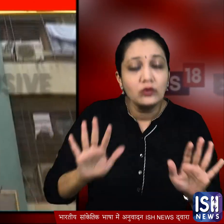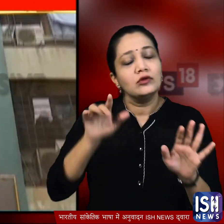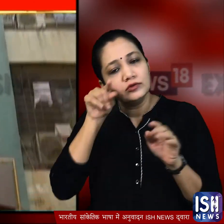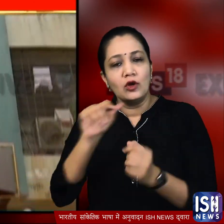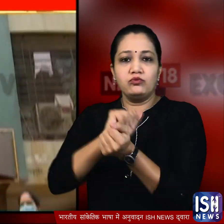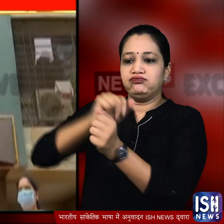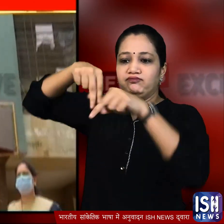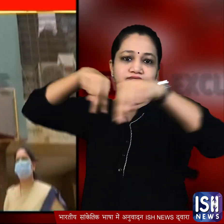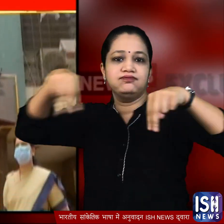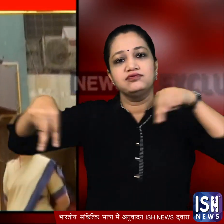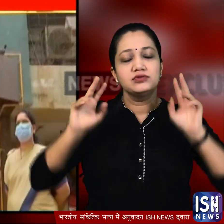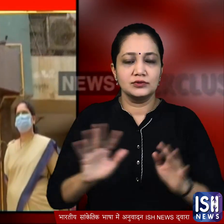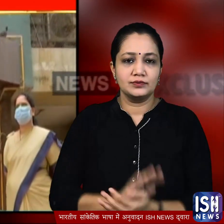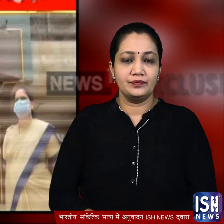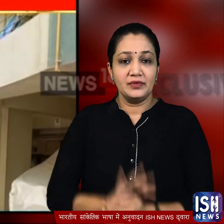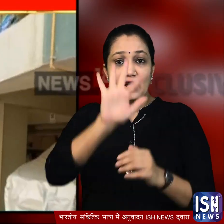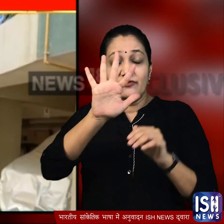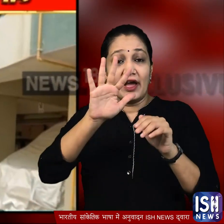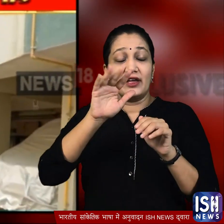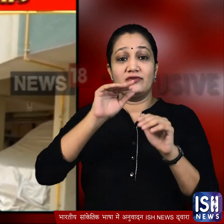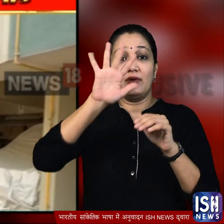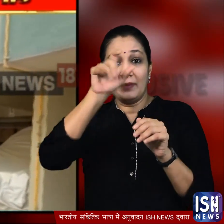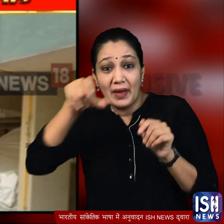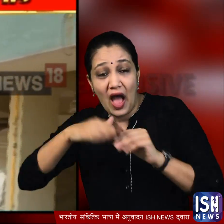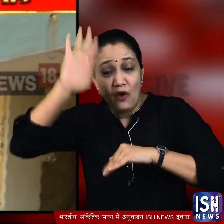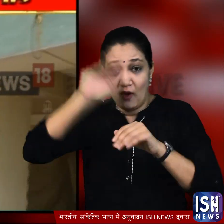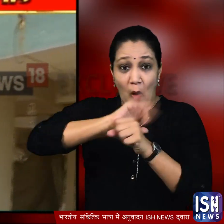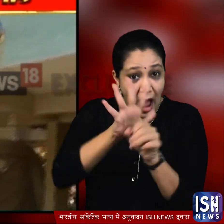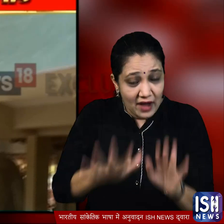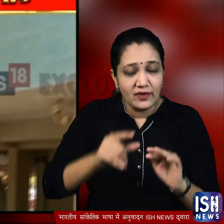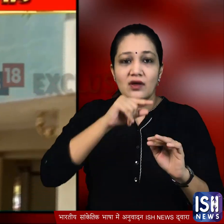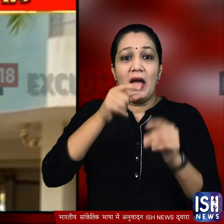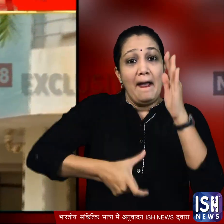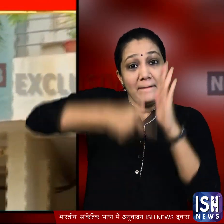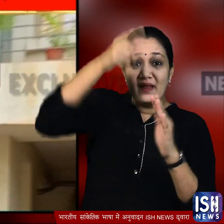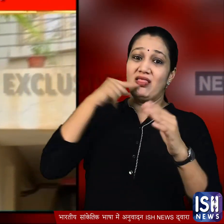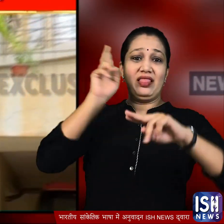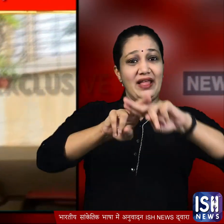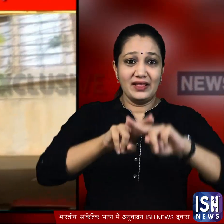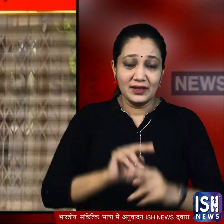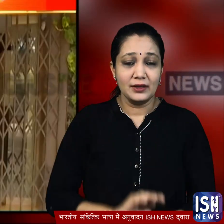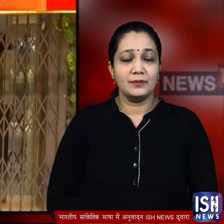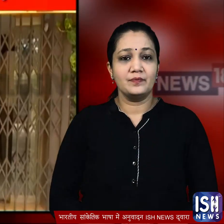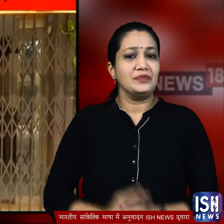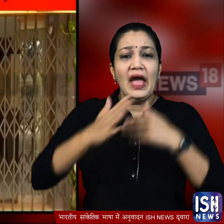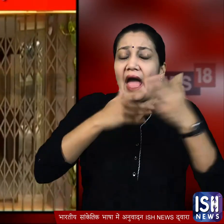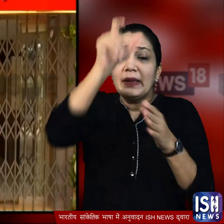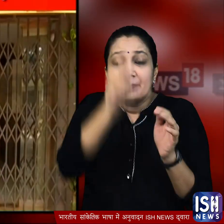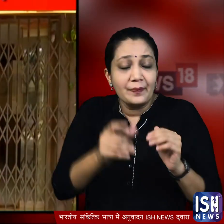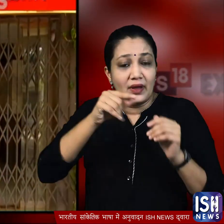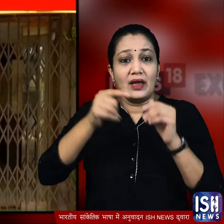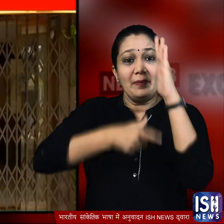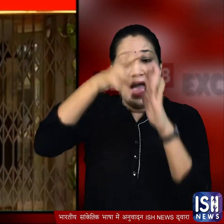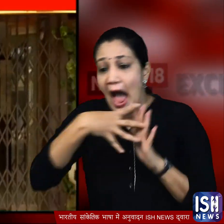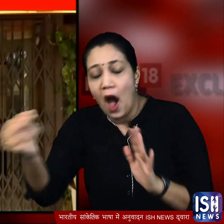न निकलें, इसके लिए वहां पुलिस को भी तैनात कर दिया गया। 5 से ज्यादा कोरोना मरीज पाए जाते हैं तो उस बिल्डिंग को सील कर दिया जाता है। किसी भी व्यक्ति को इस